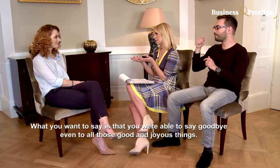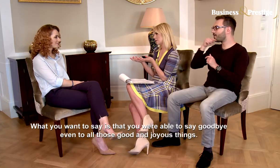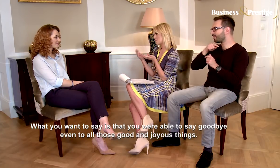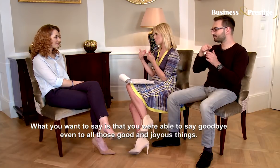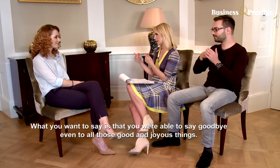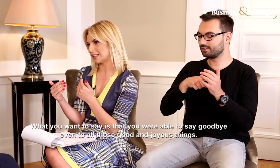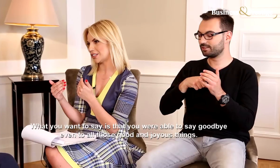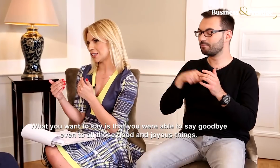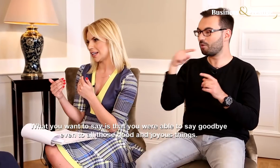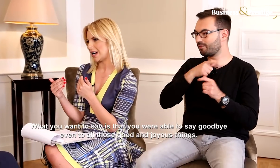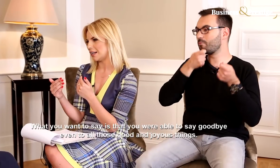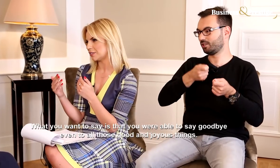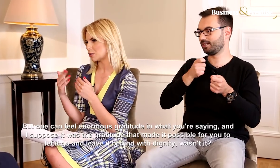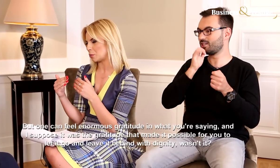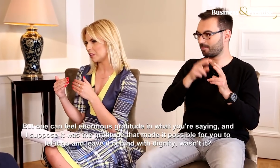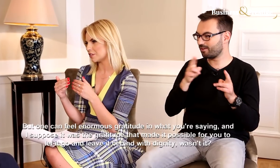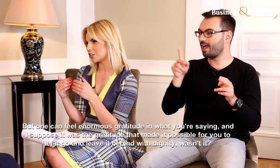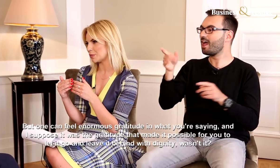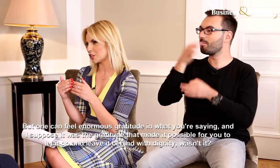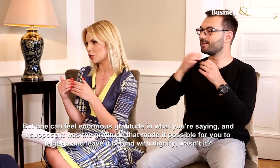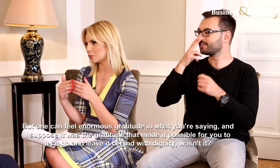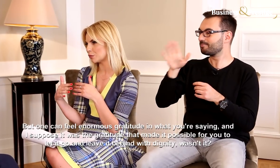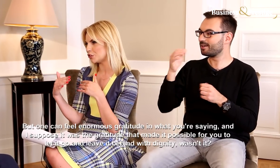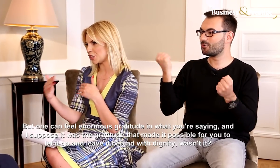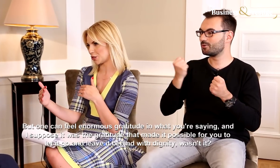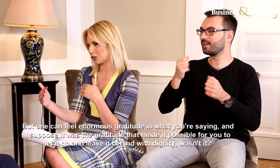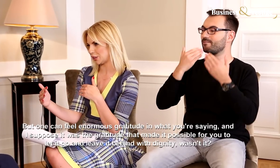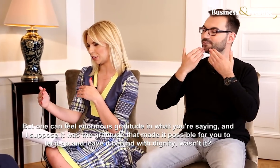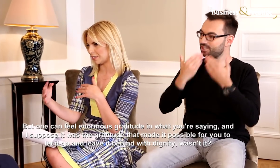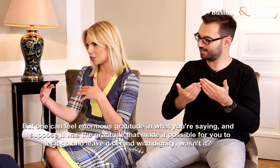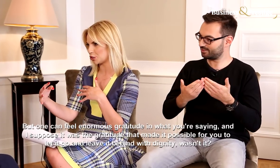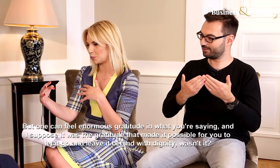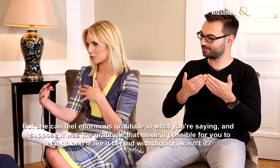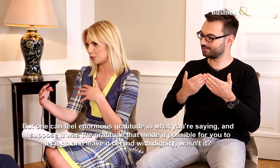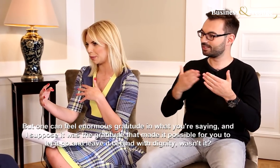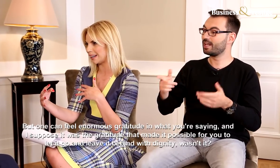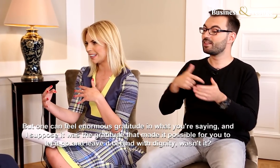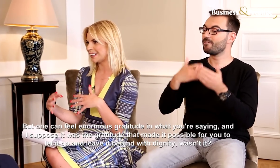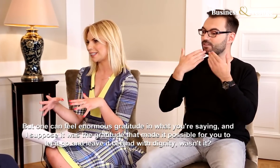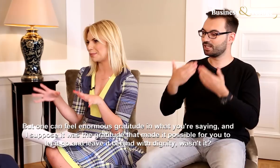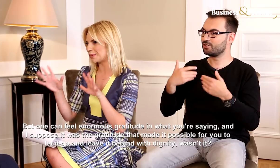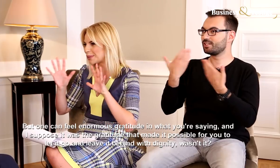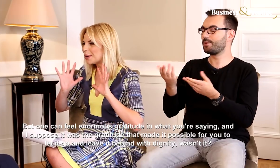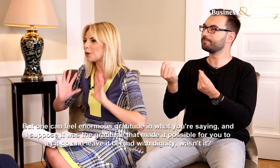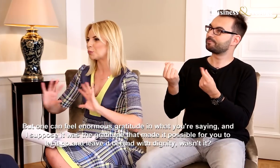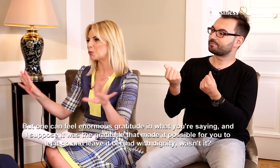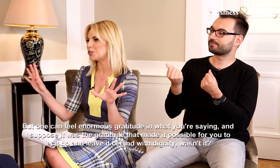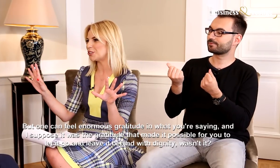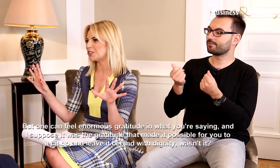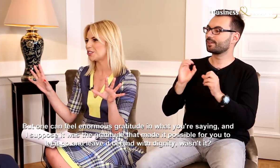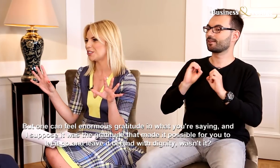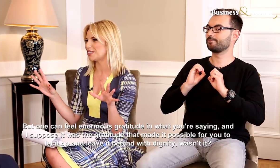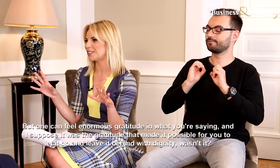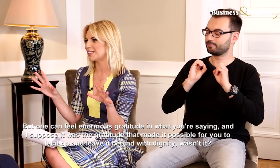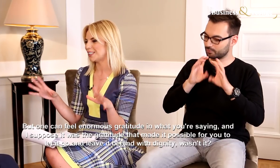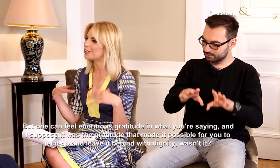się pożegnać. Ale w tym, co opowiadasz, widzę, że miałaś ogromną wdzięczność do tego i ta wdzięczność ci pozwoliła jakby